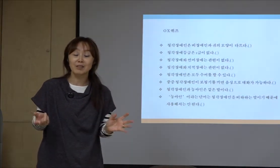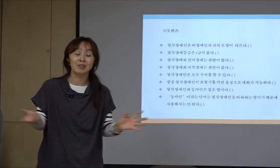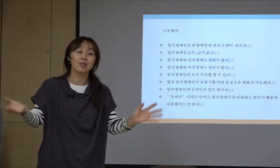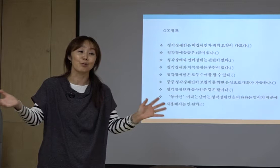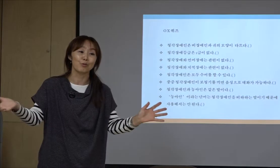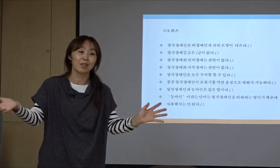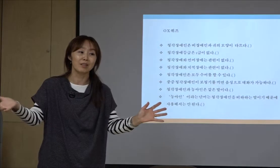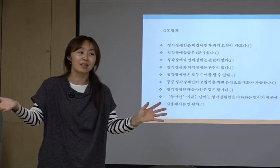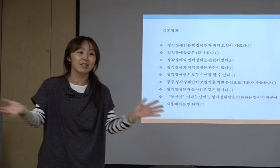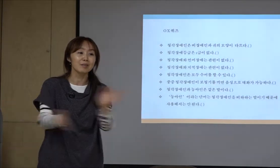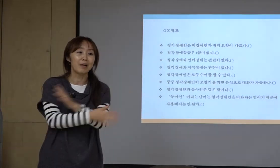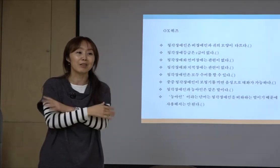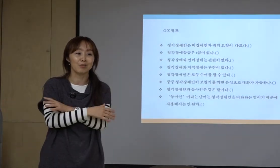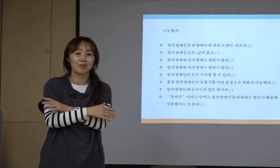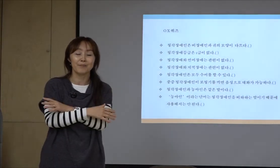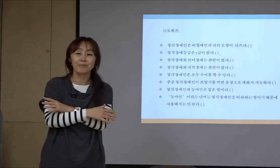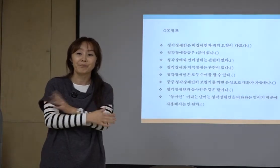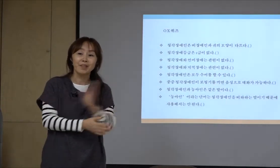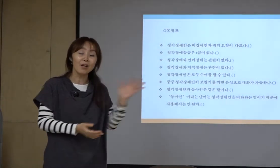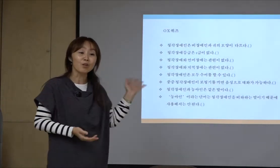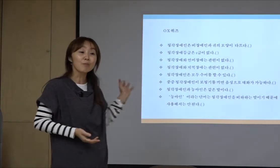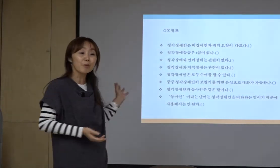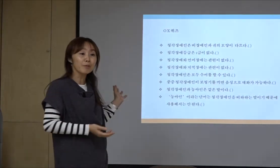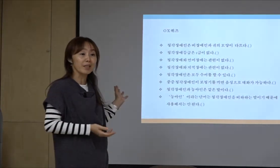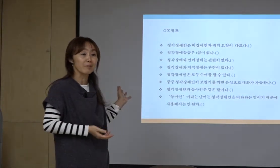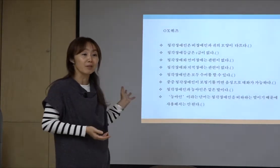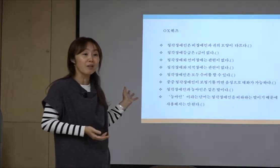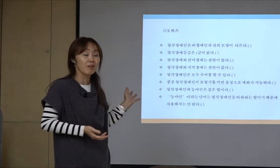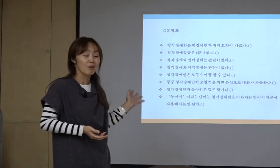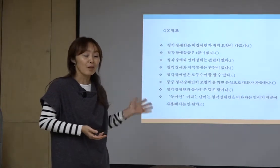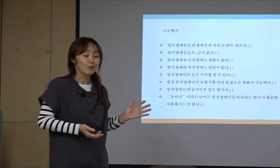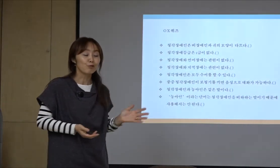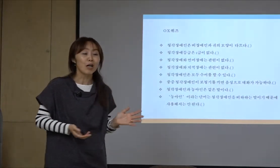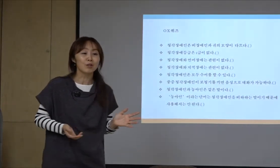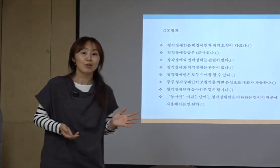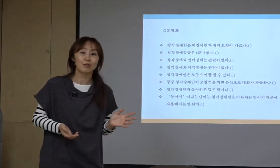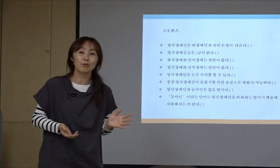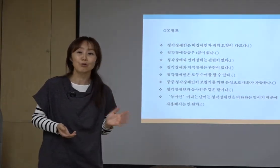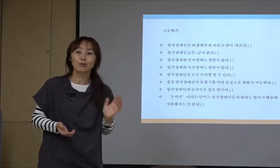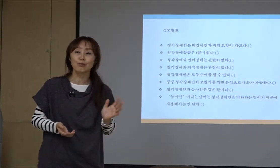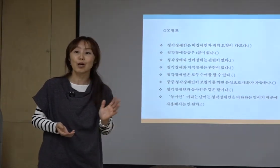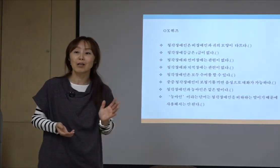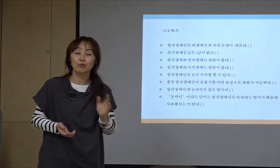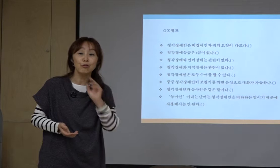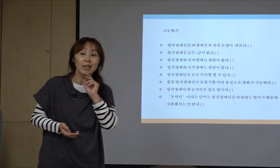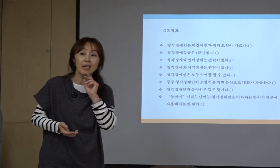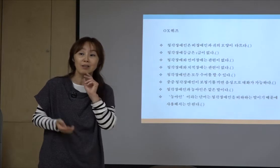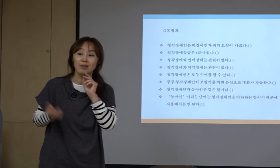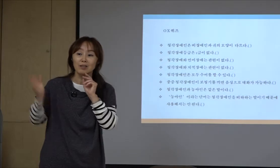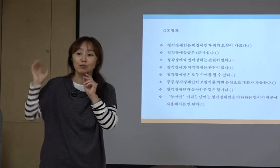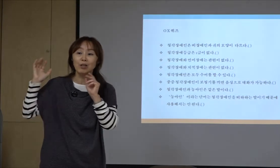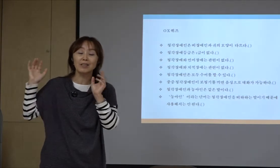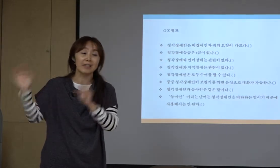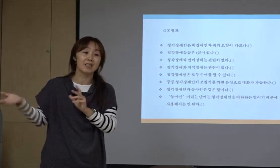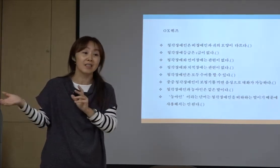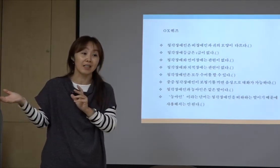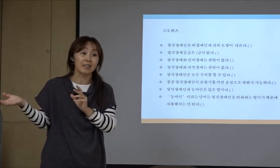그렇게 교육을 했는데 지금 바뀌었어요. 이게 언어법으로 바뀌면서 구아학교에서도 구아랑 수화를 같이